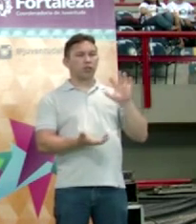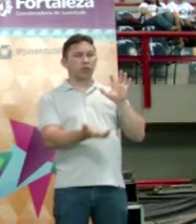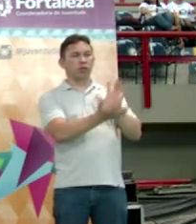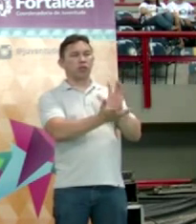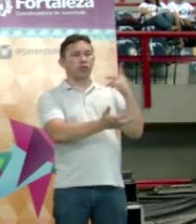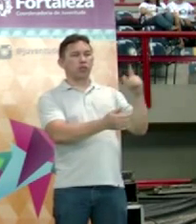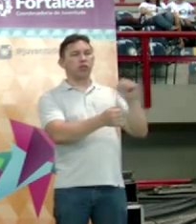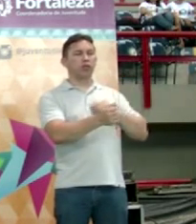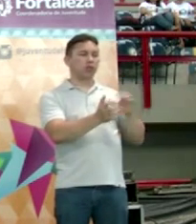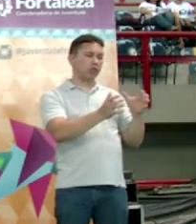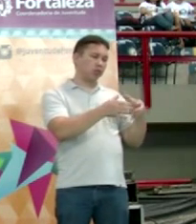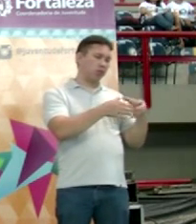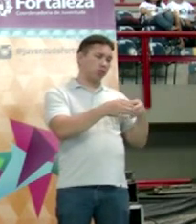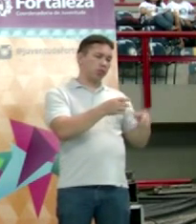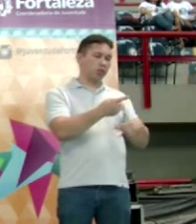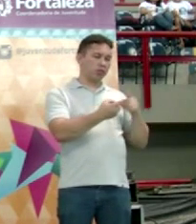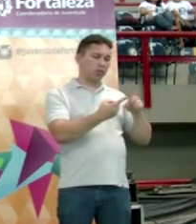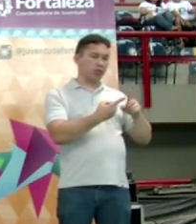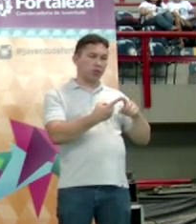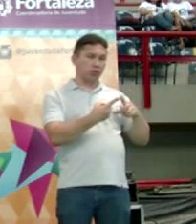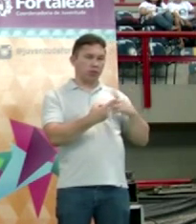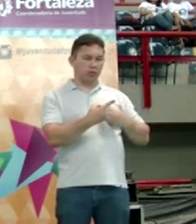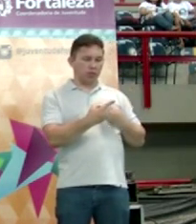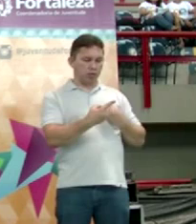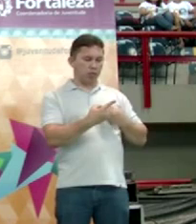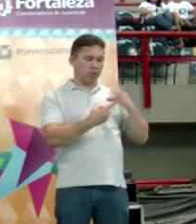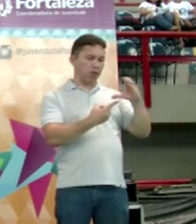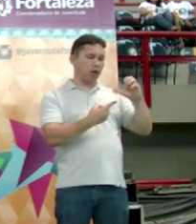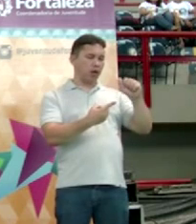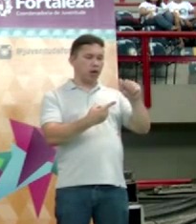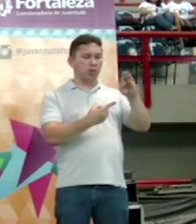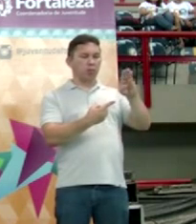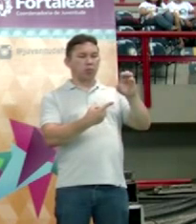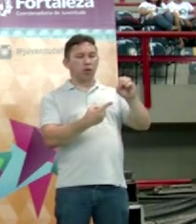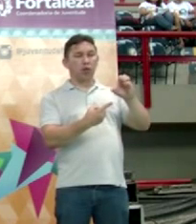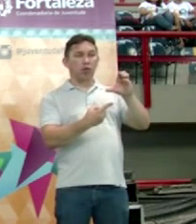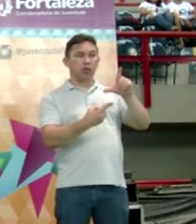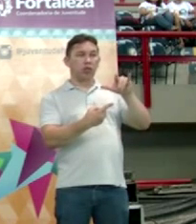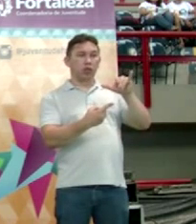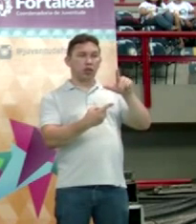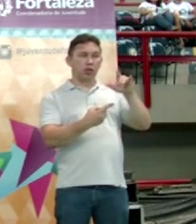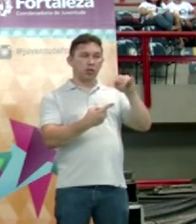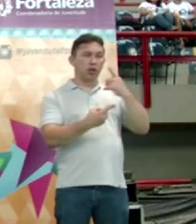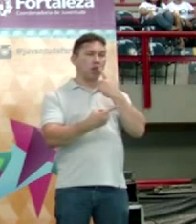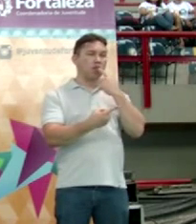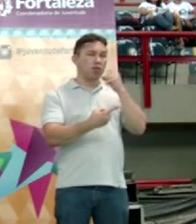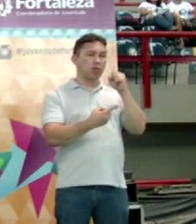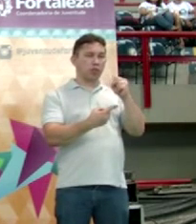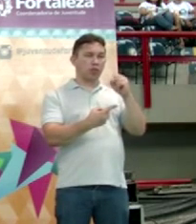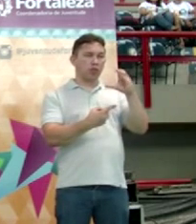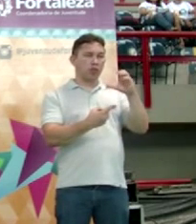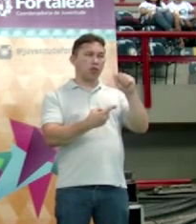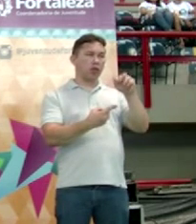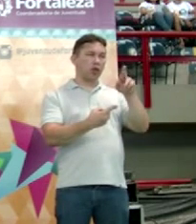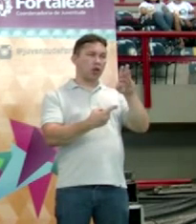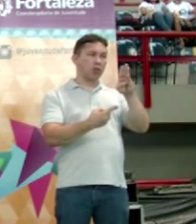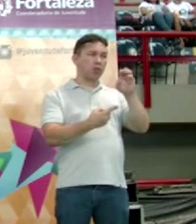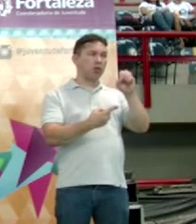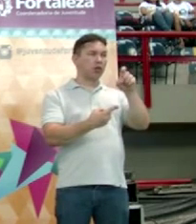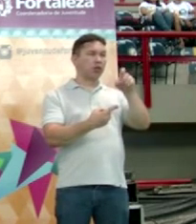composto possui os grupos funcionais carboxilato, carboxilato é de ácido